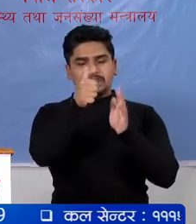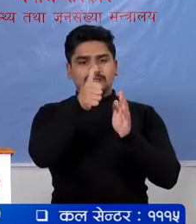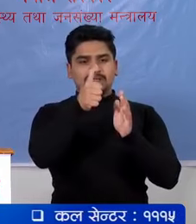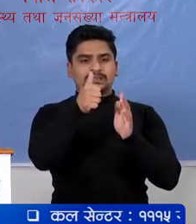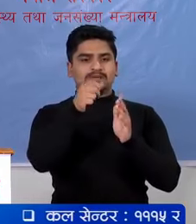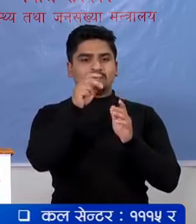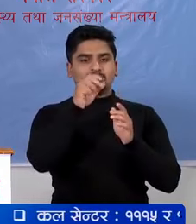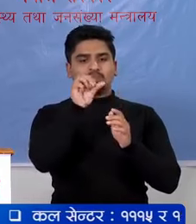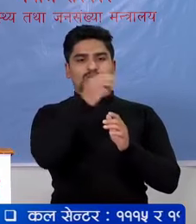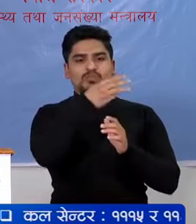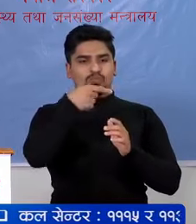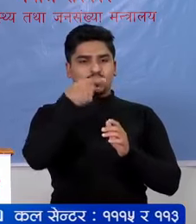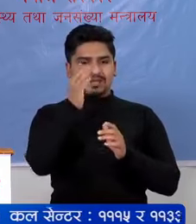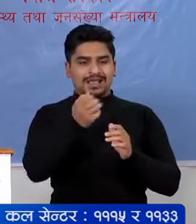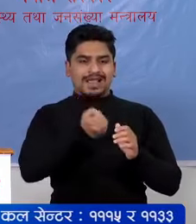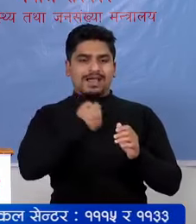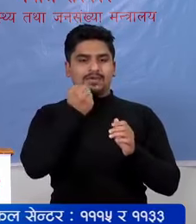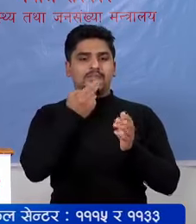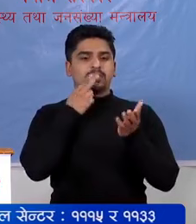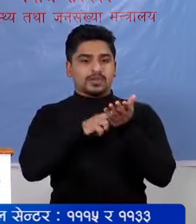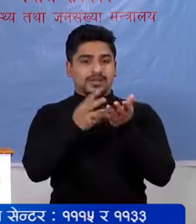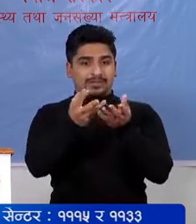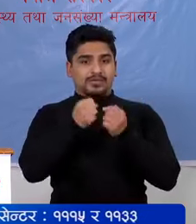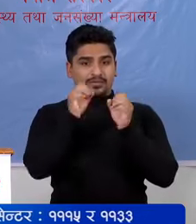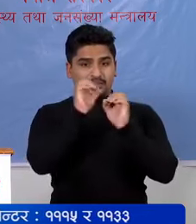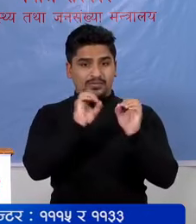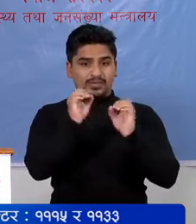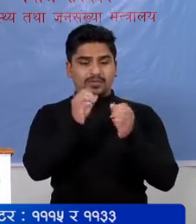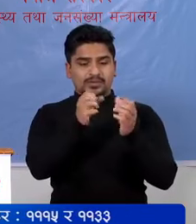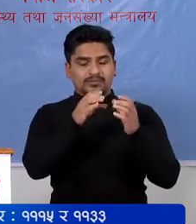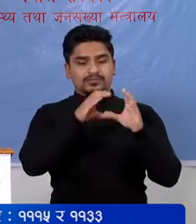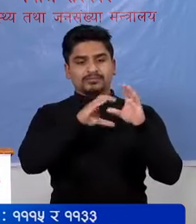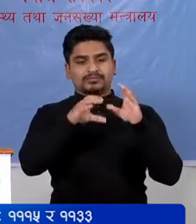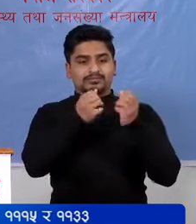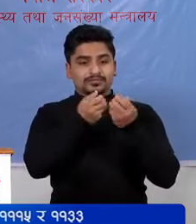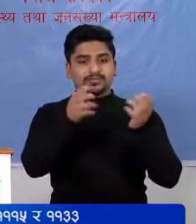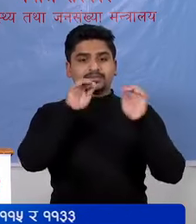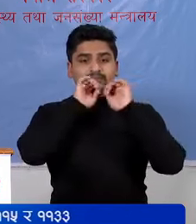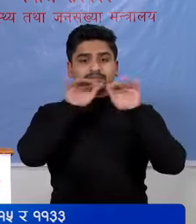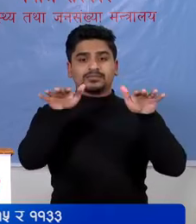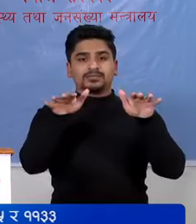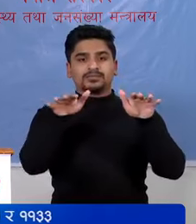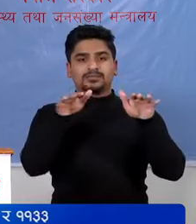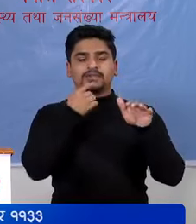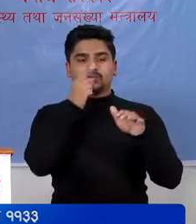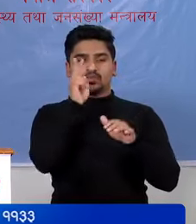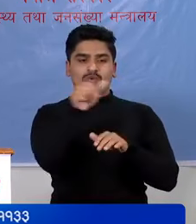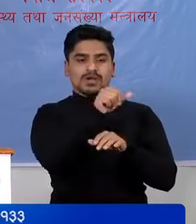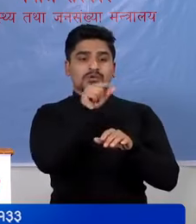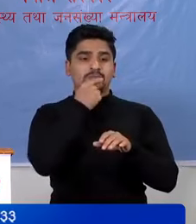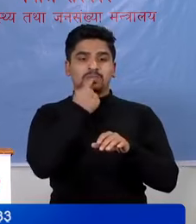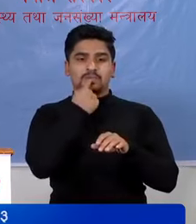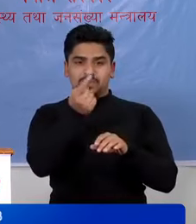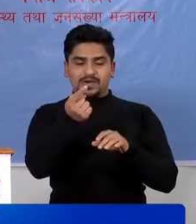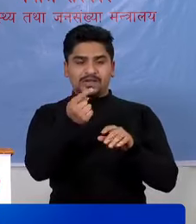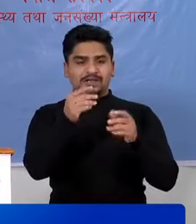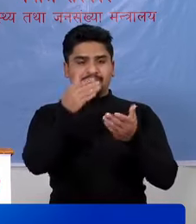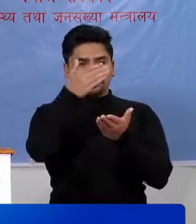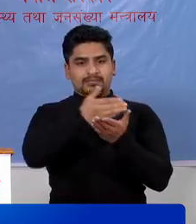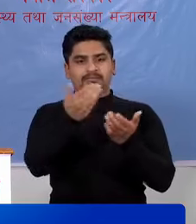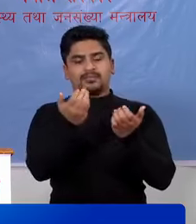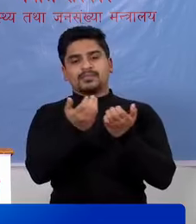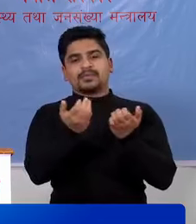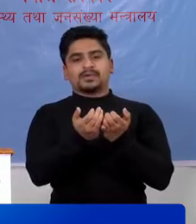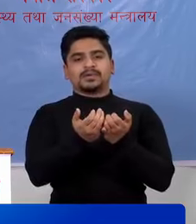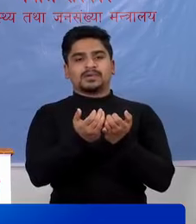समेथ आफिले पत्र नफायको बनी मिडियाले बत्रन वईको संतरा मिडियायरले उँआको भनायने खंडन उने गरी मनता आलेको